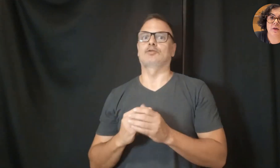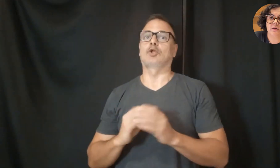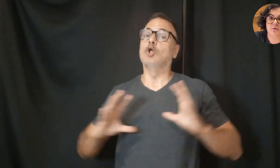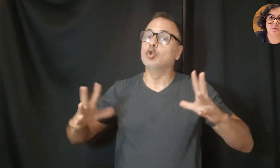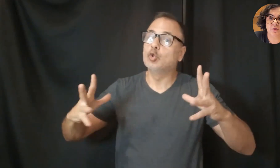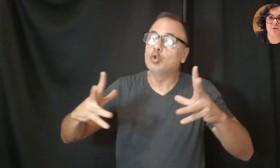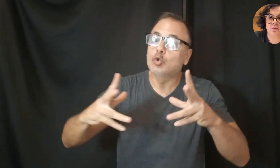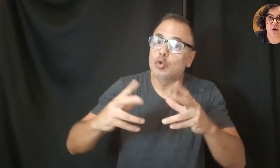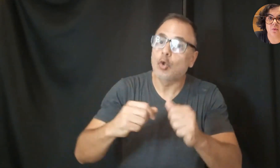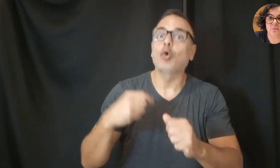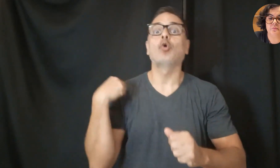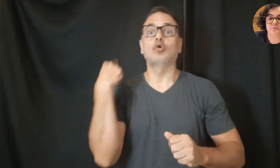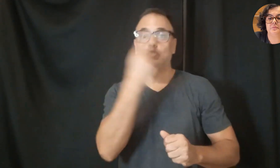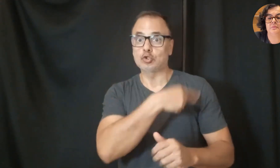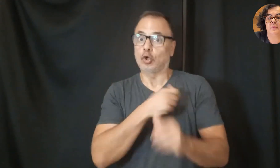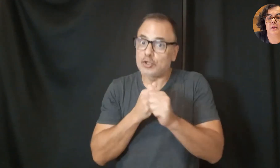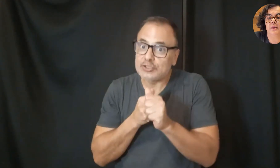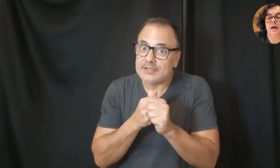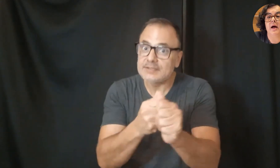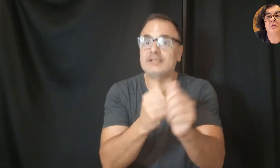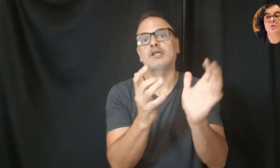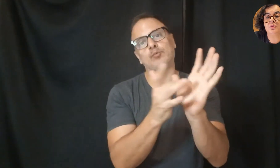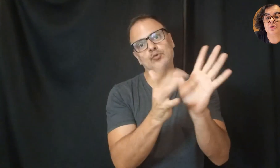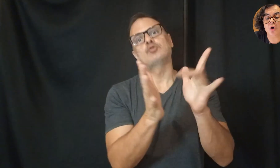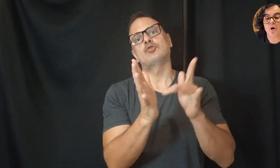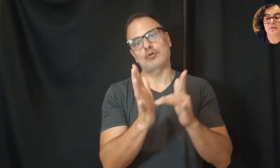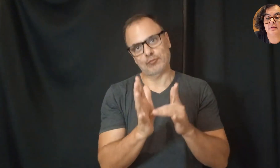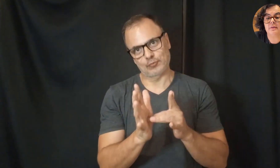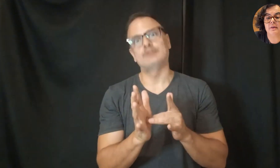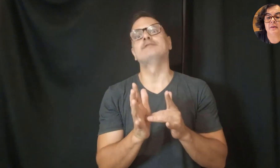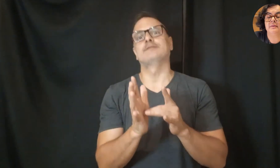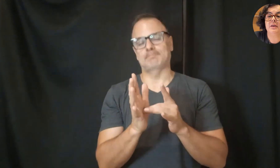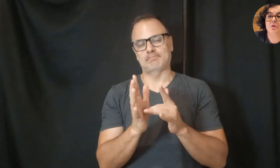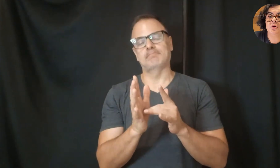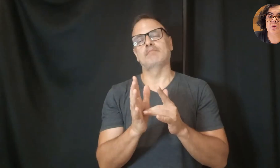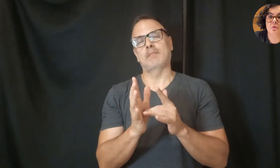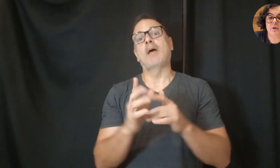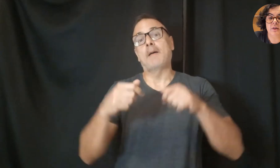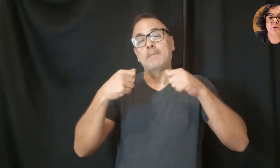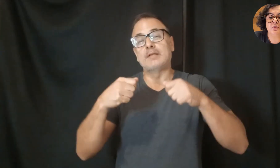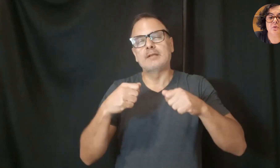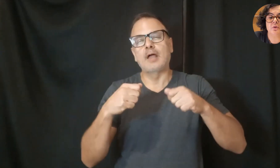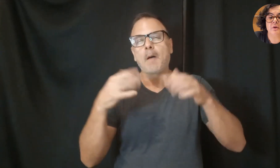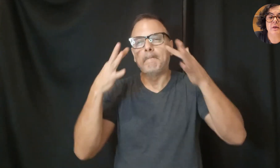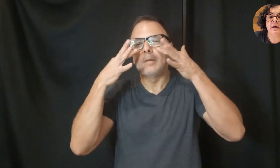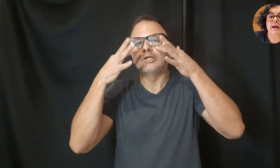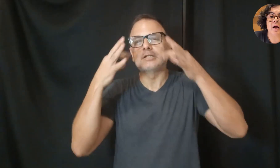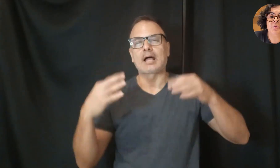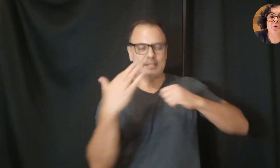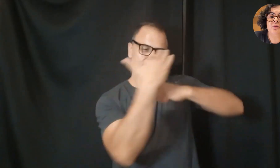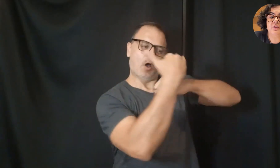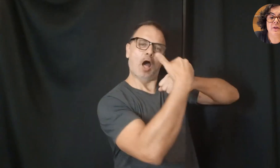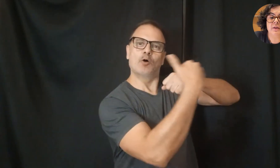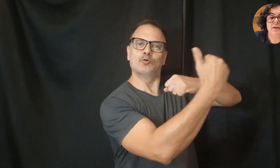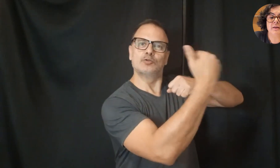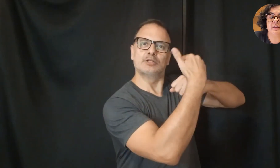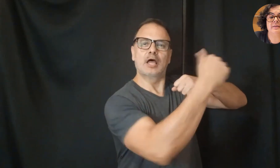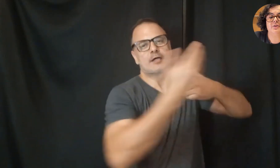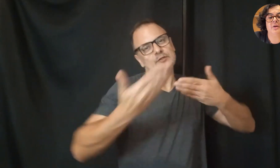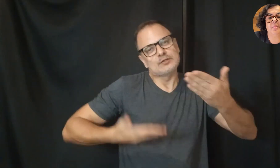progresso espiritual. A todos nós, seguidores do Cristo, cabe ouvir esse